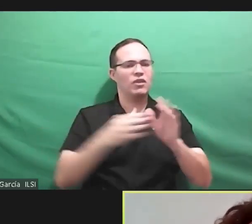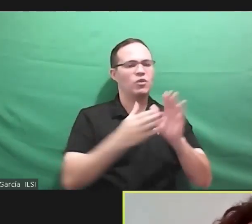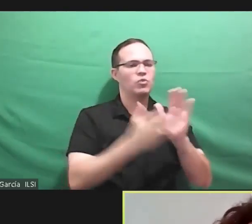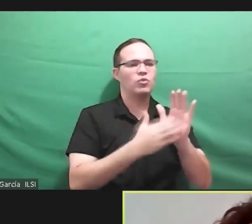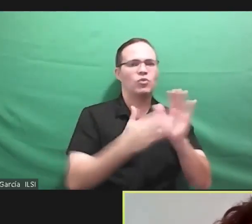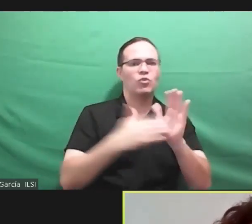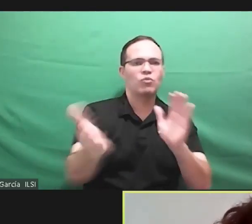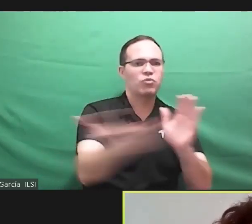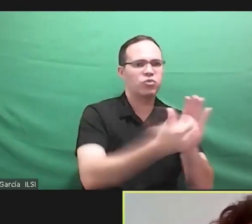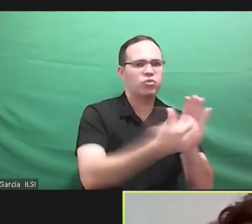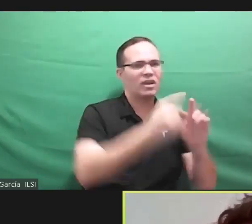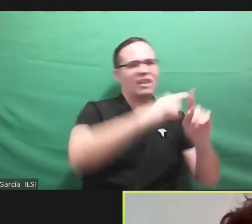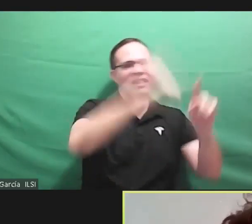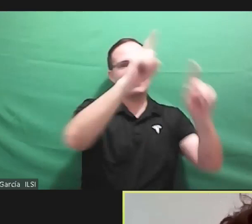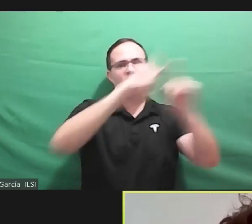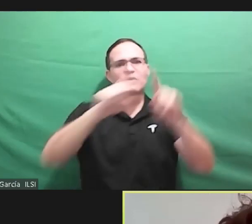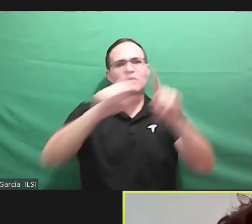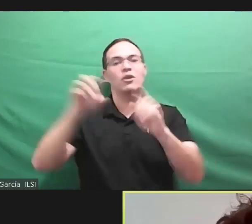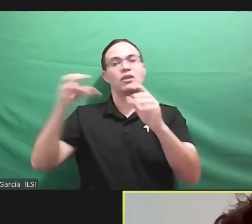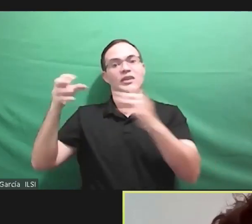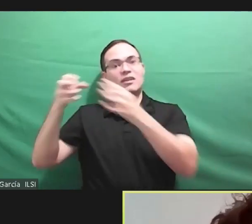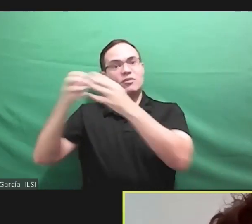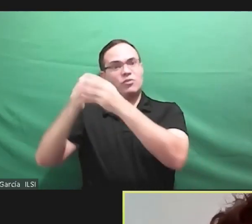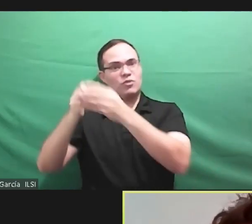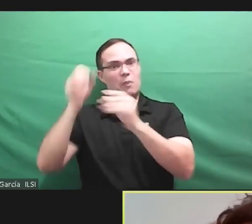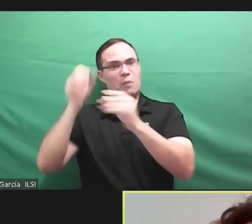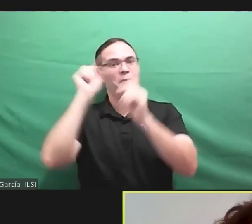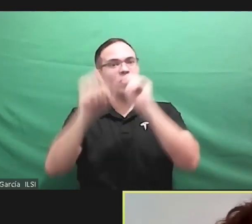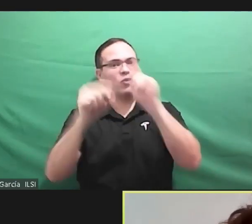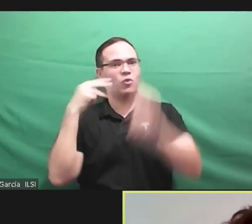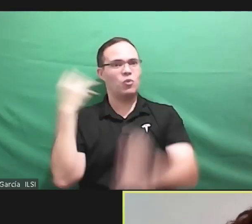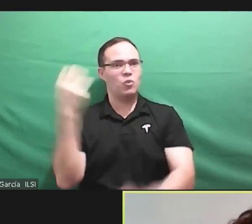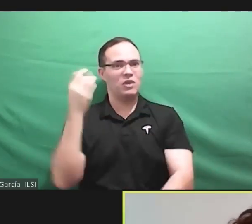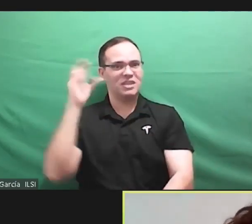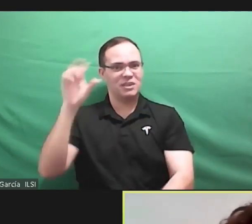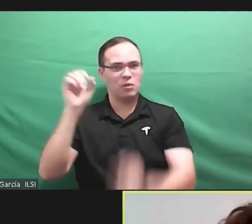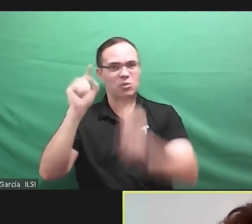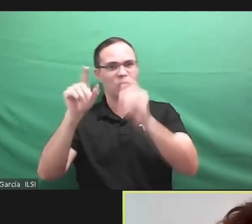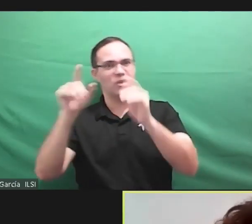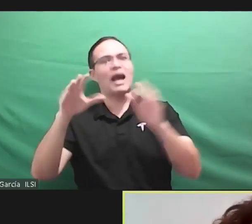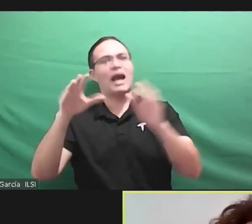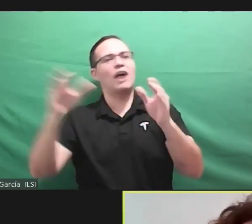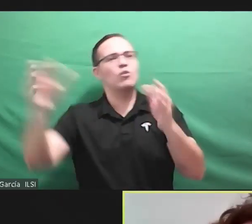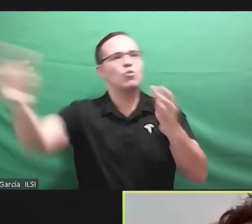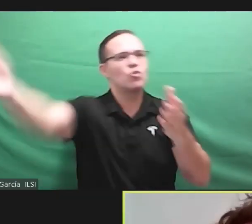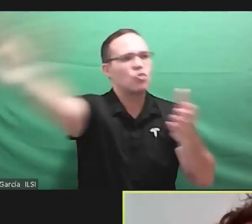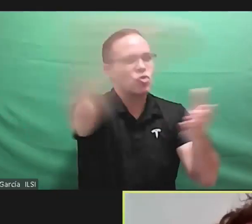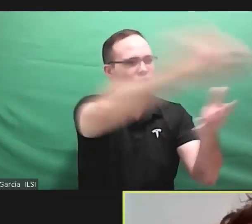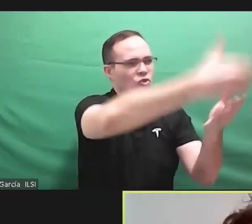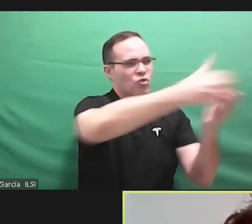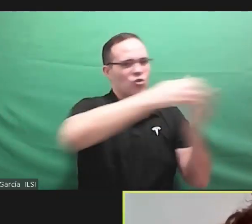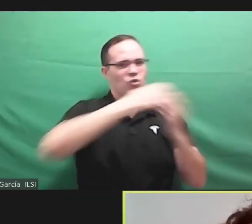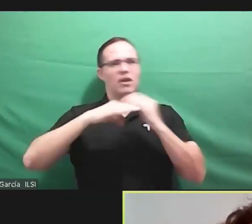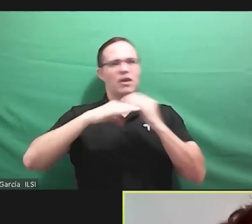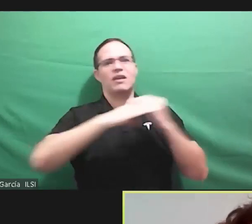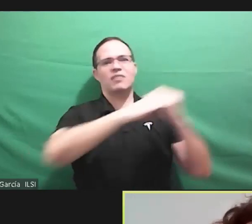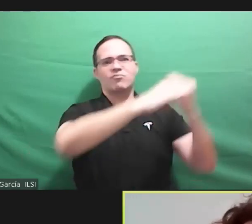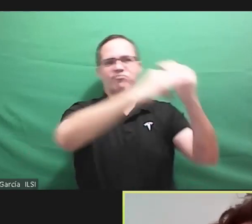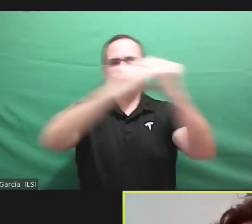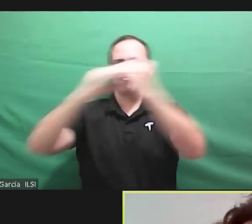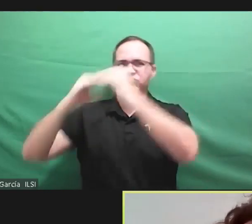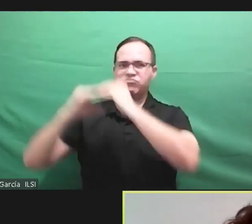tenemos estas preguntas. Y además, la buena cosa de estas preguntas es que no